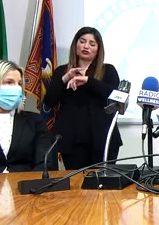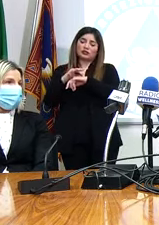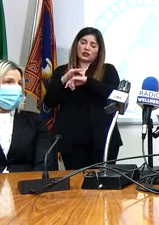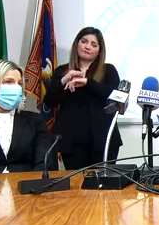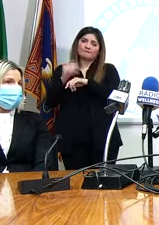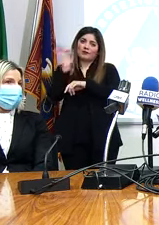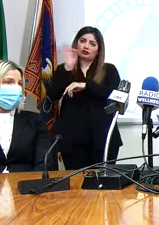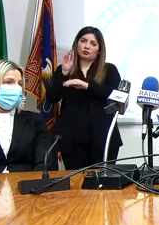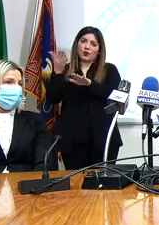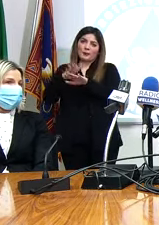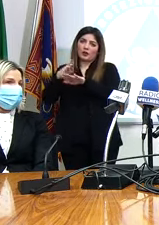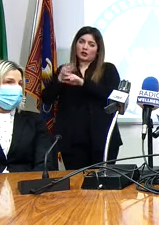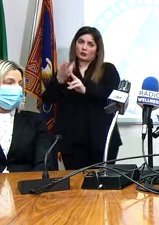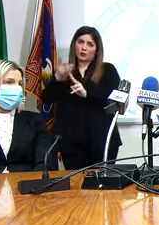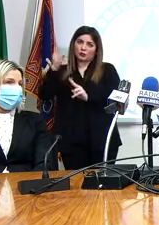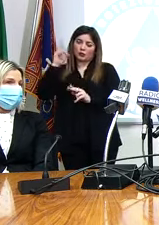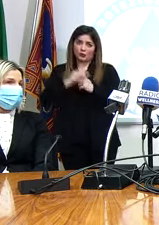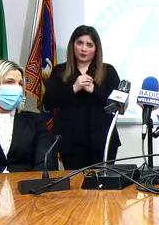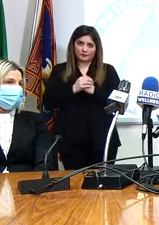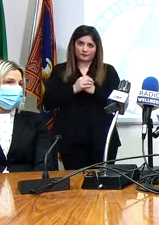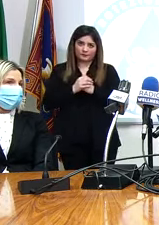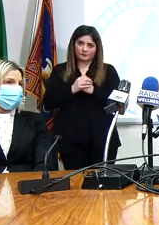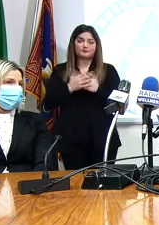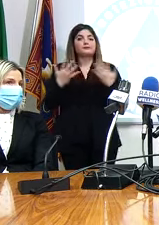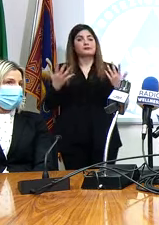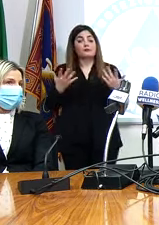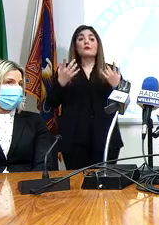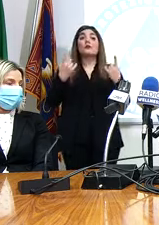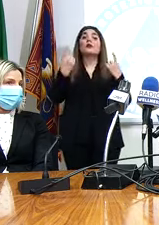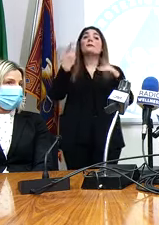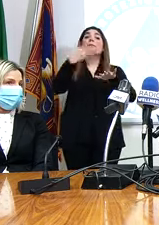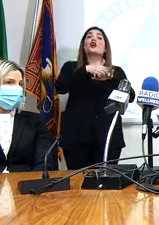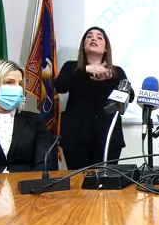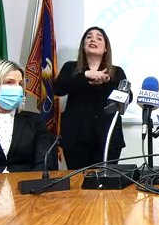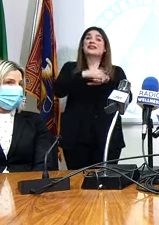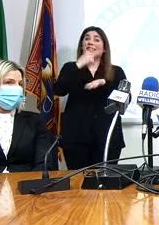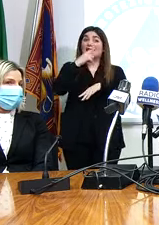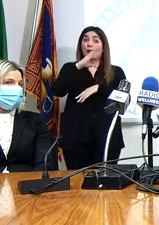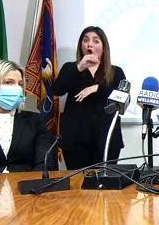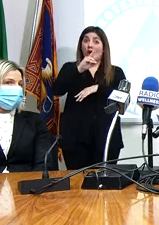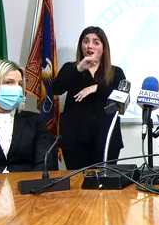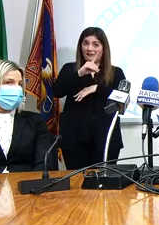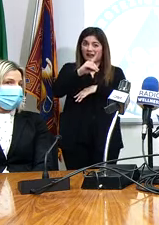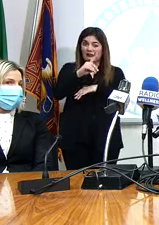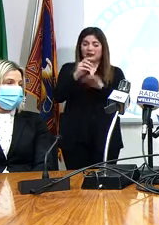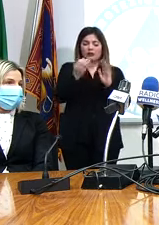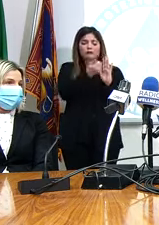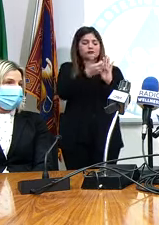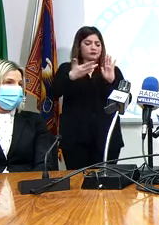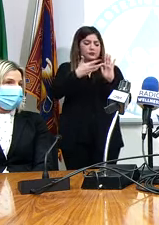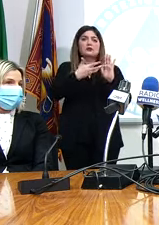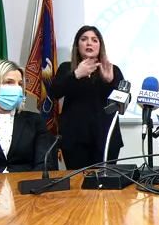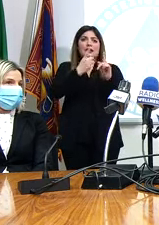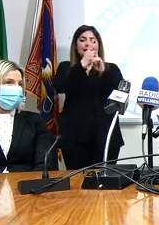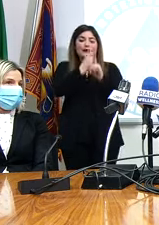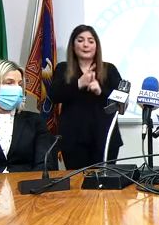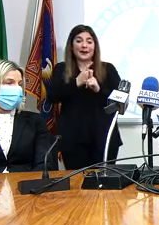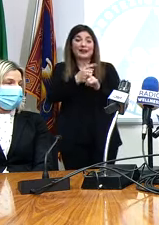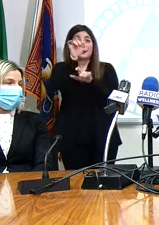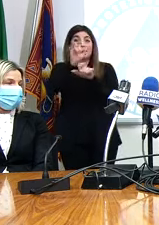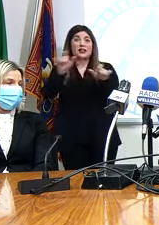come io penso di avervi già detto, comunque questa si misura in base a quante persone sono state realmente infettate.